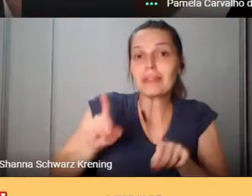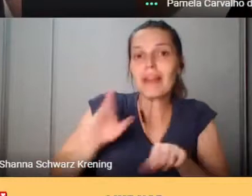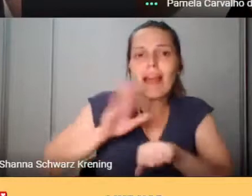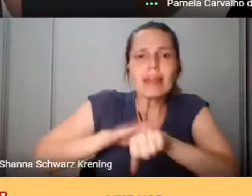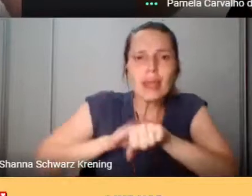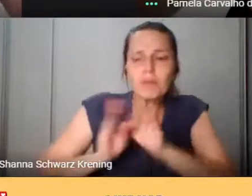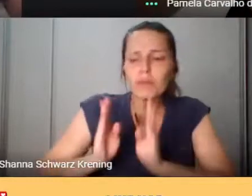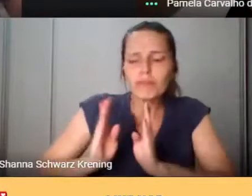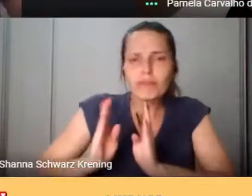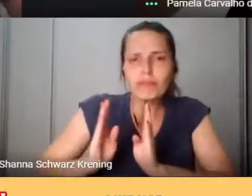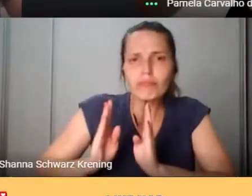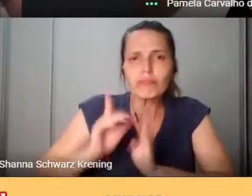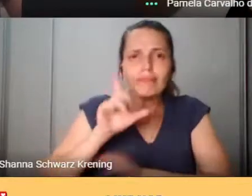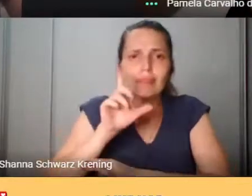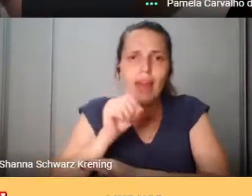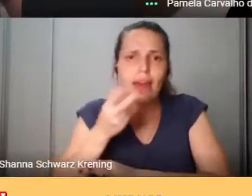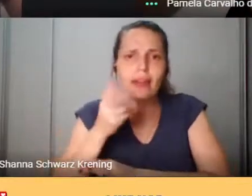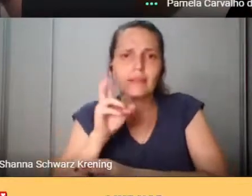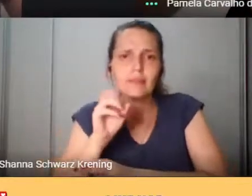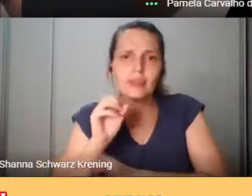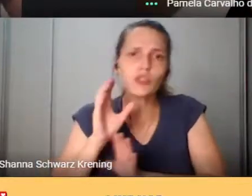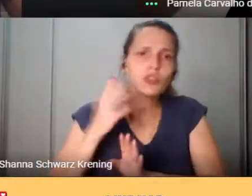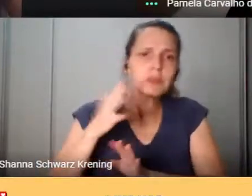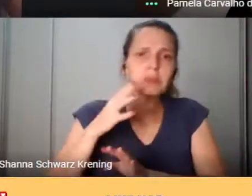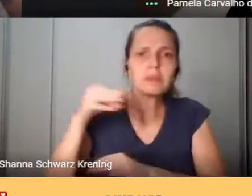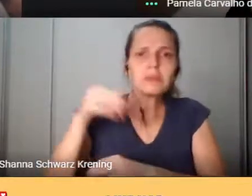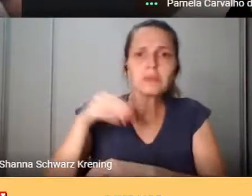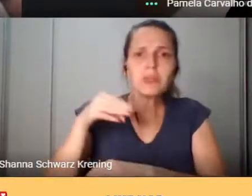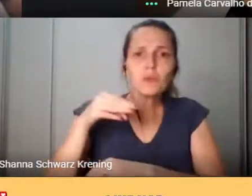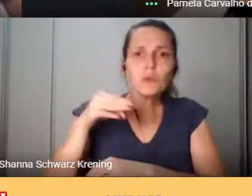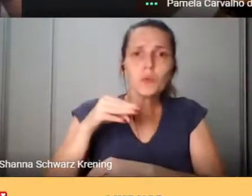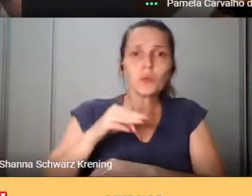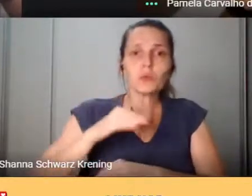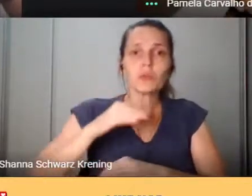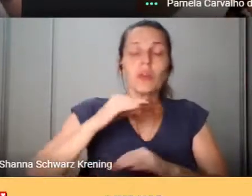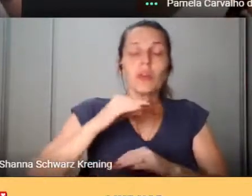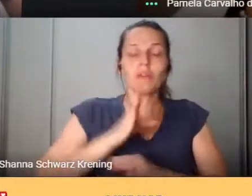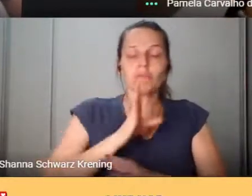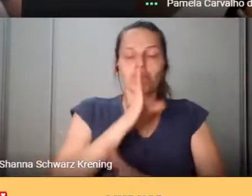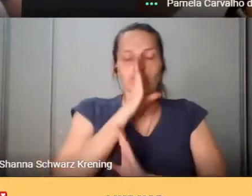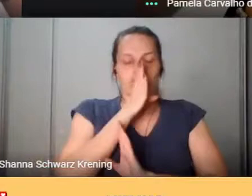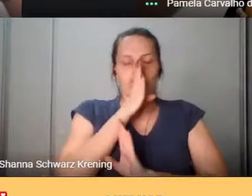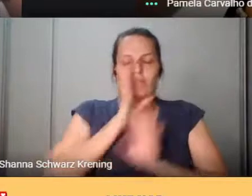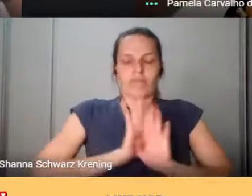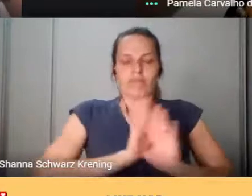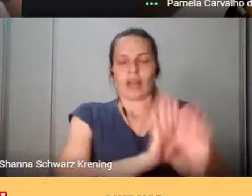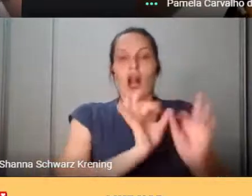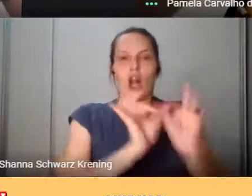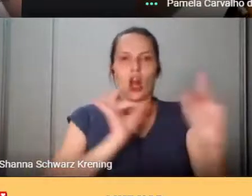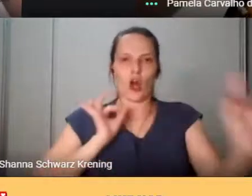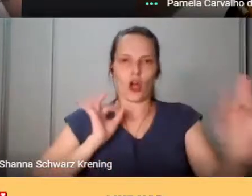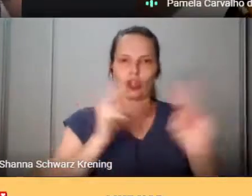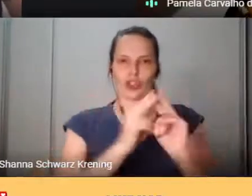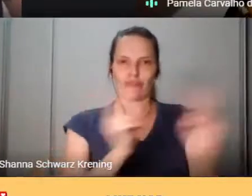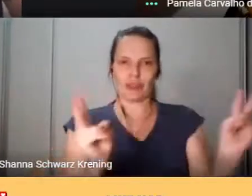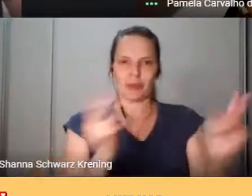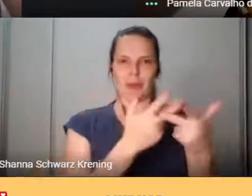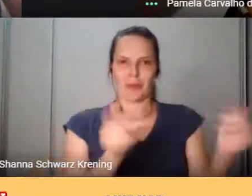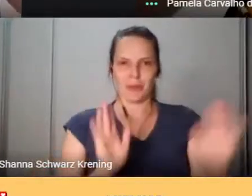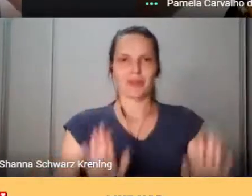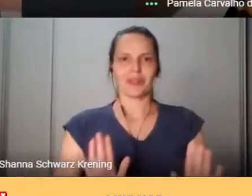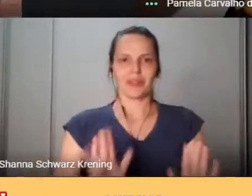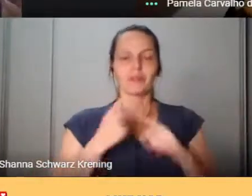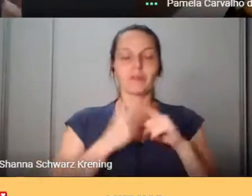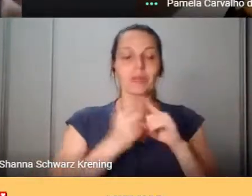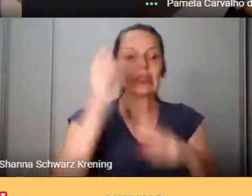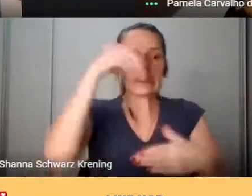ela poder retornar para ela, né? Porque a gente fica imbuído do celular, fica ali dentro, e aí